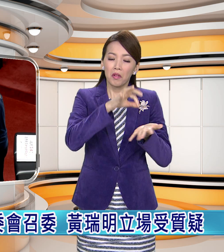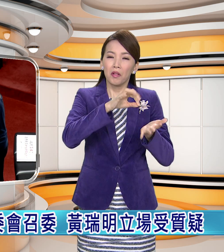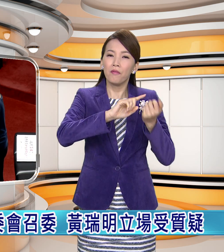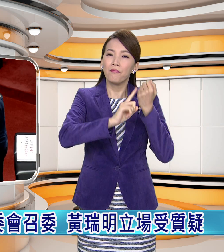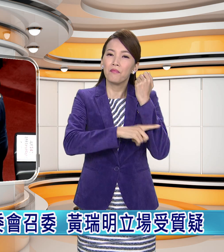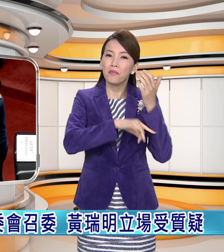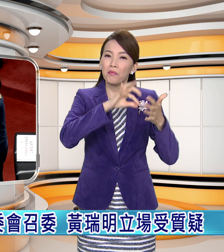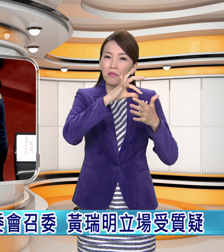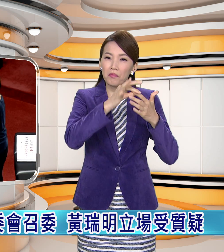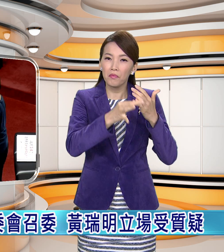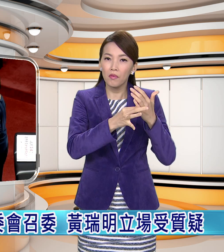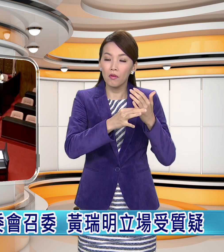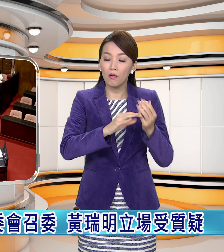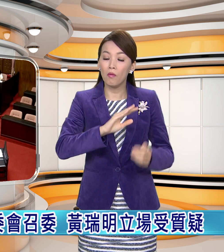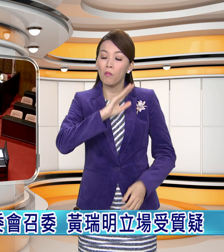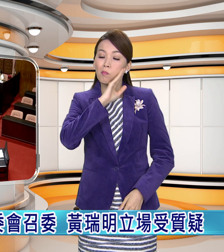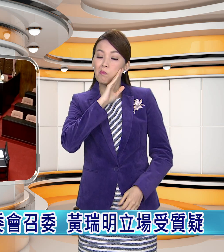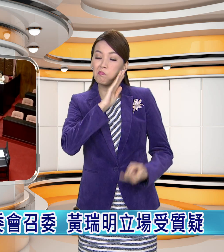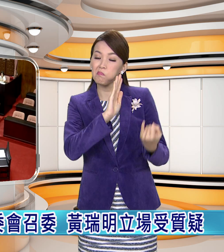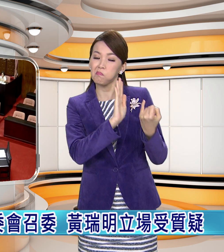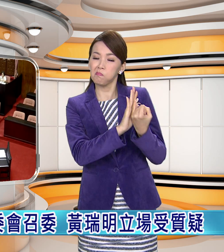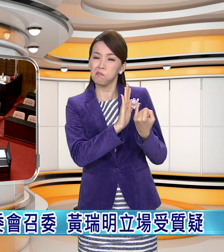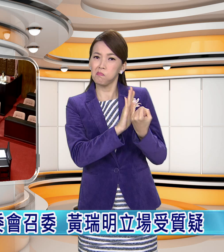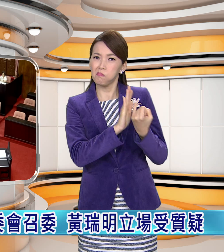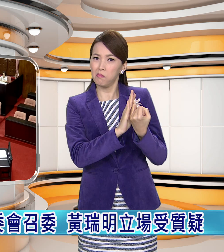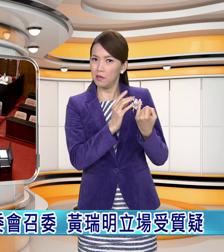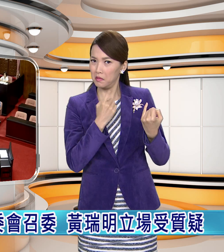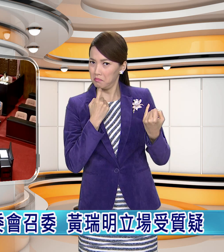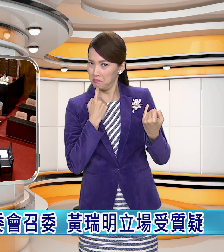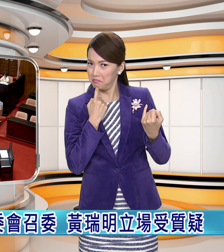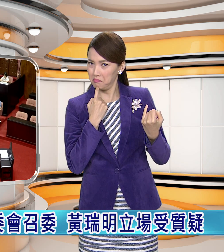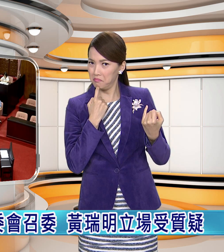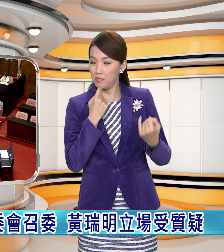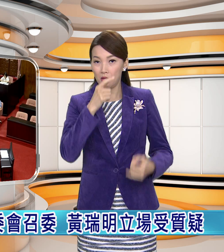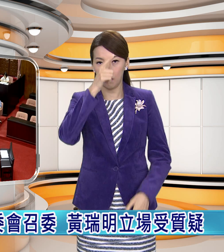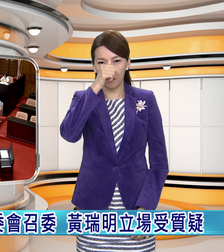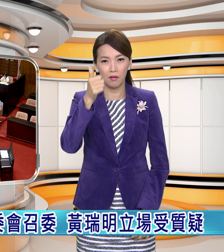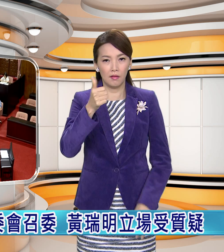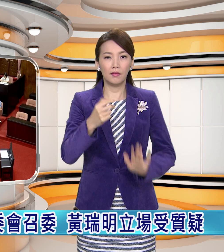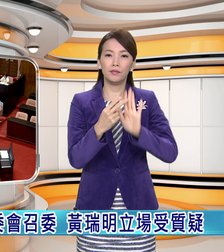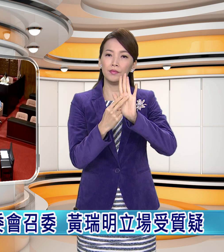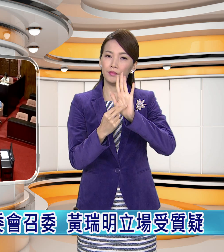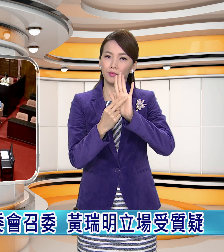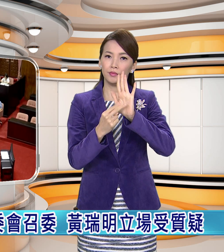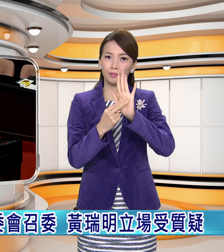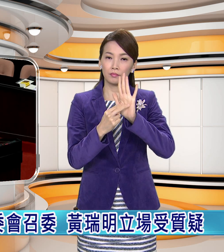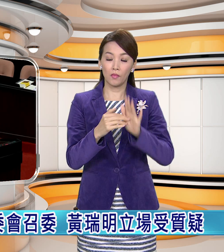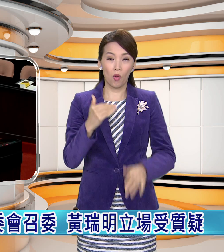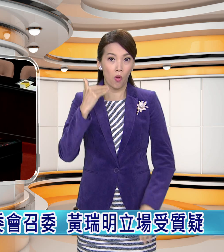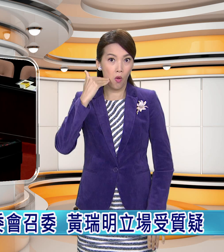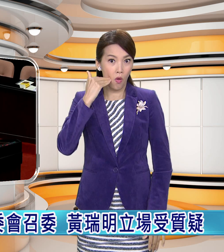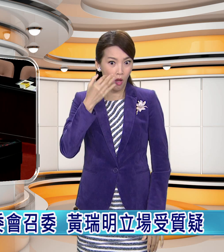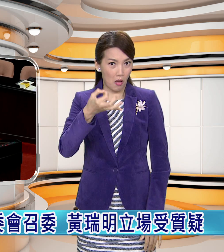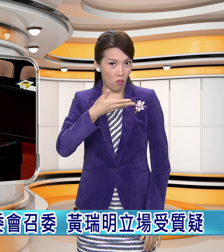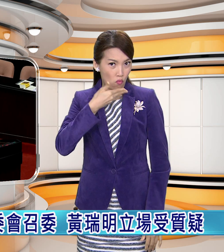疑，而黄瑞明表示，只要不涉及金钱、财产等利益冲